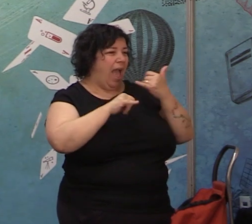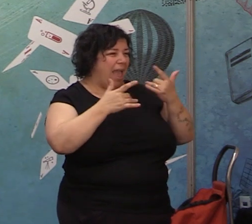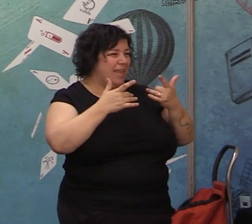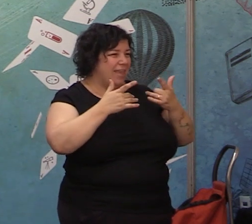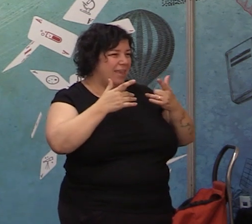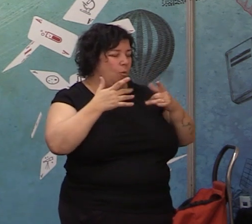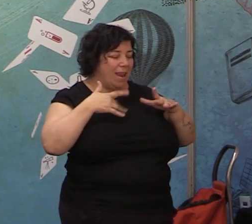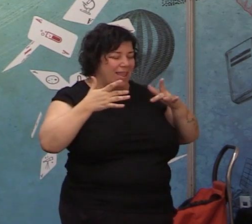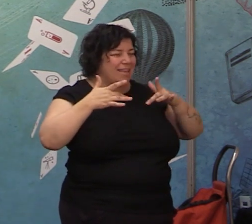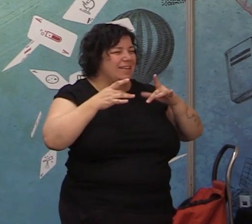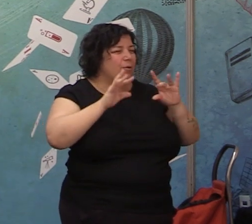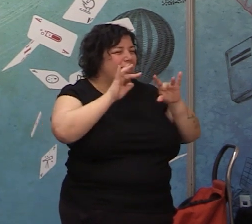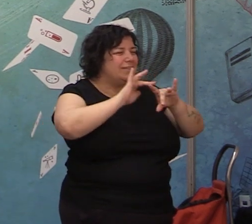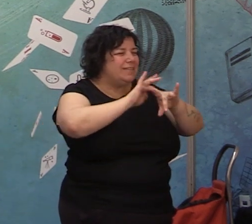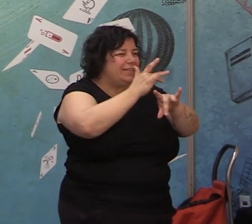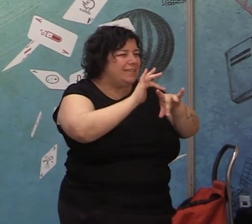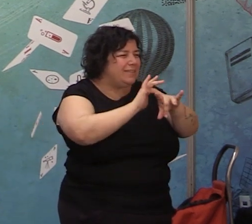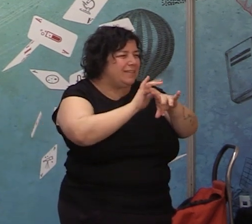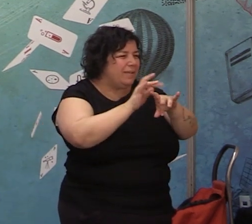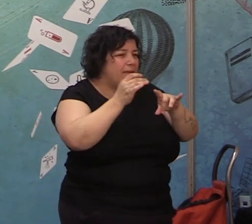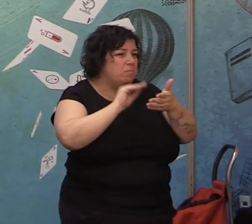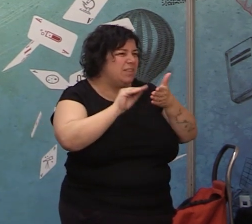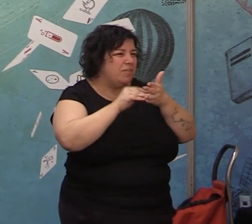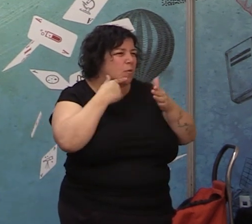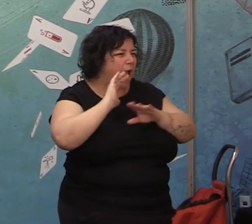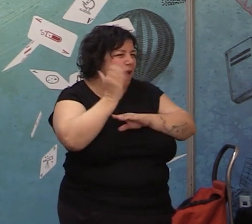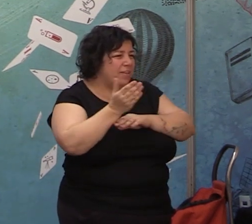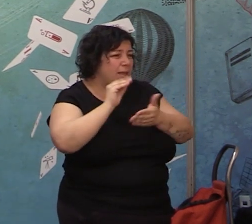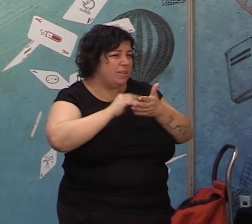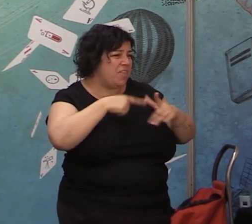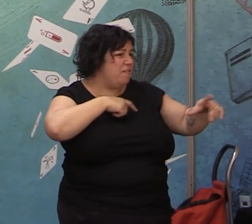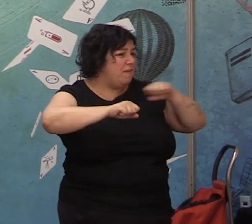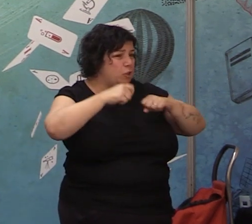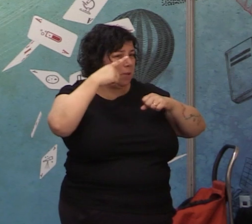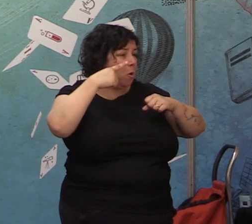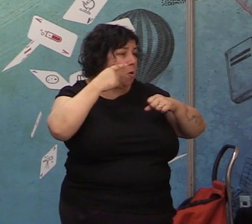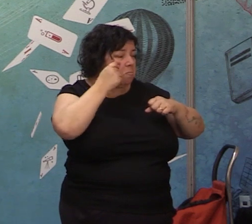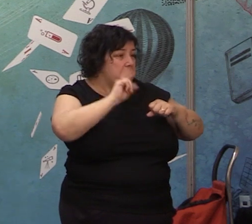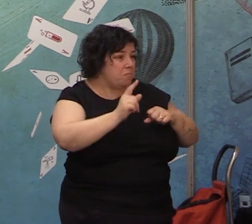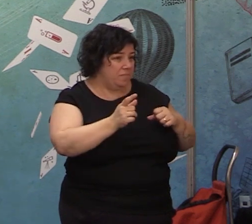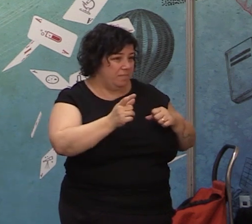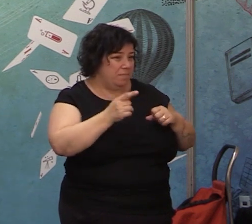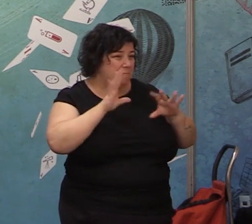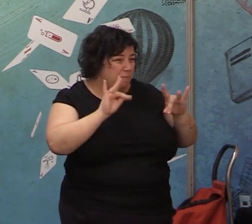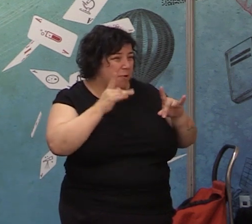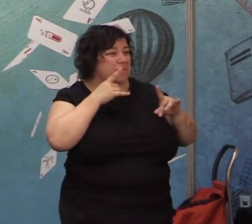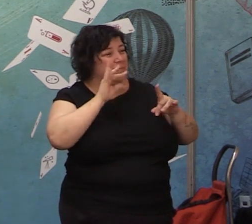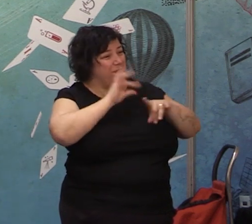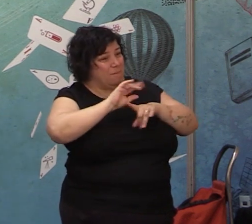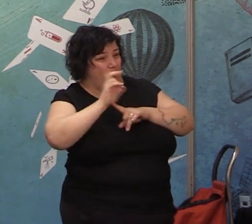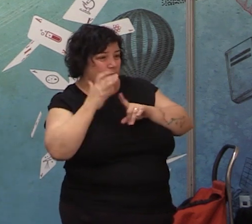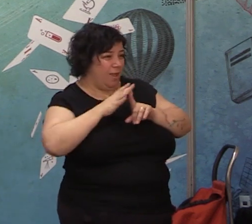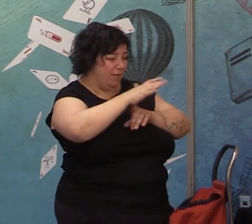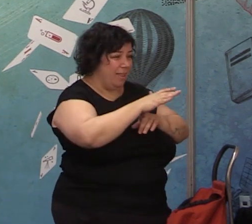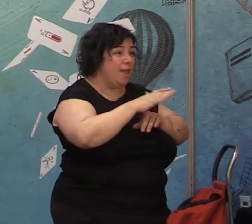nervios sensitivos y muchas veces tienen infarto incluso sin enterarse. Entonces eso, bueno, ya no es culpa de ellas, ¿no? Pero si se enteran y no quieren